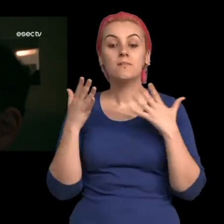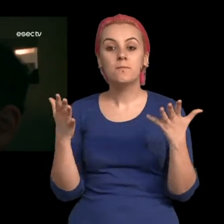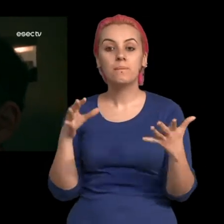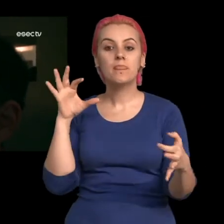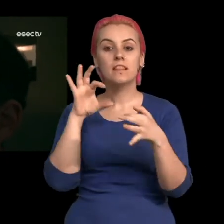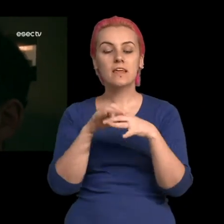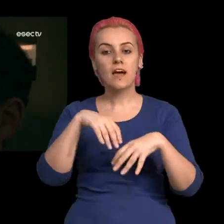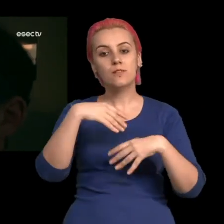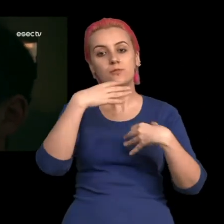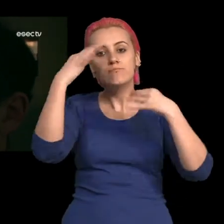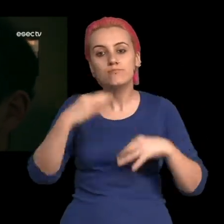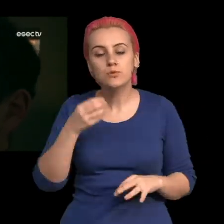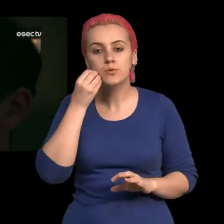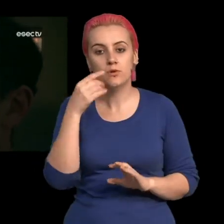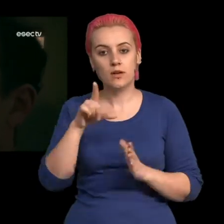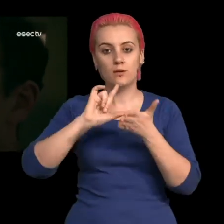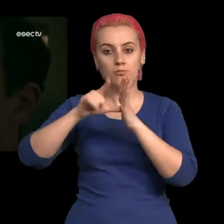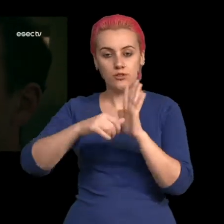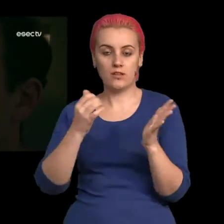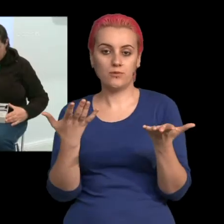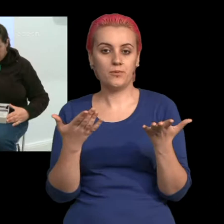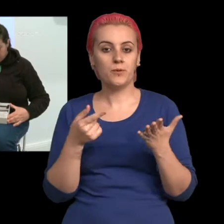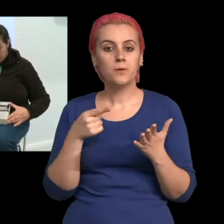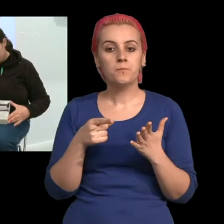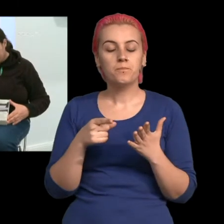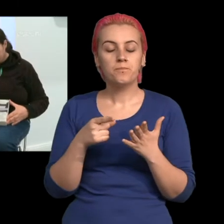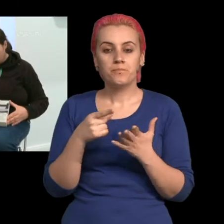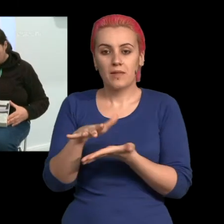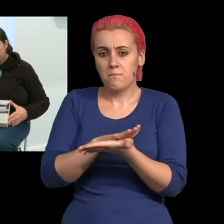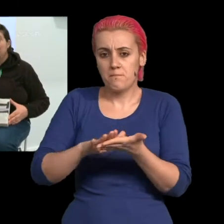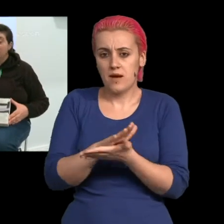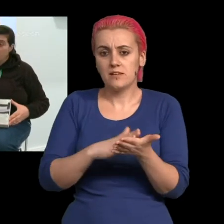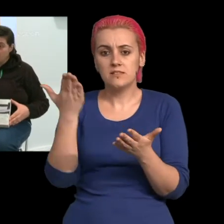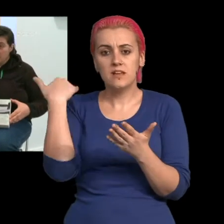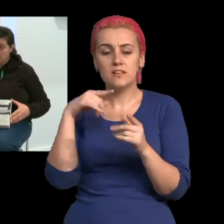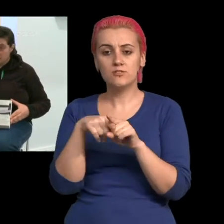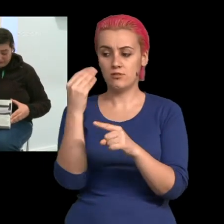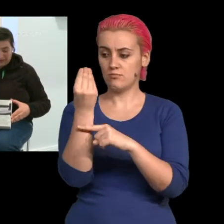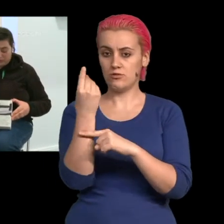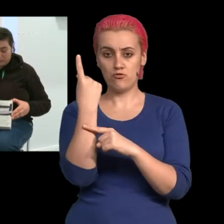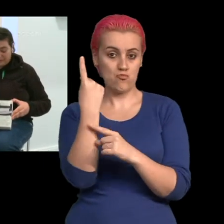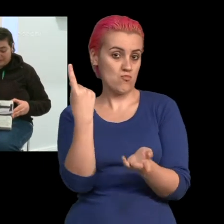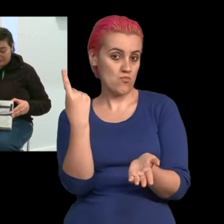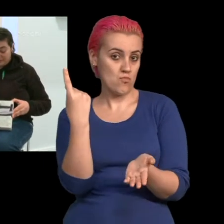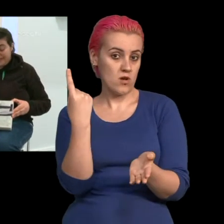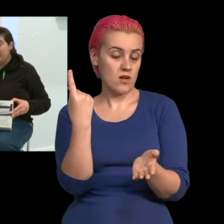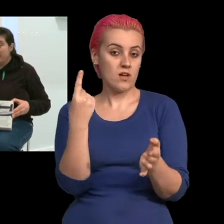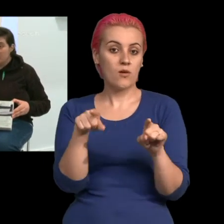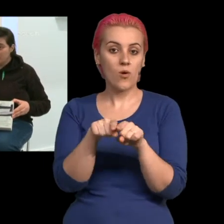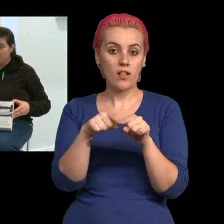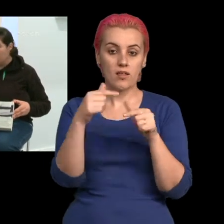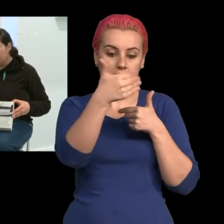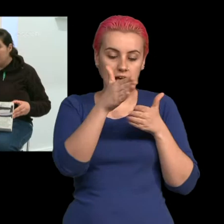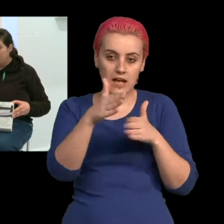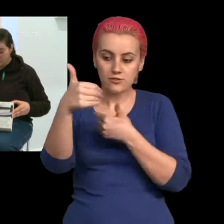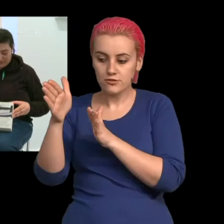Então, em termos formais, não é, o projeto, de facto, na gênese só contemplava um objeto, que eram 10